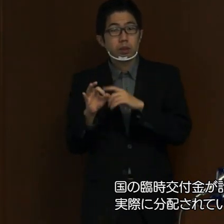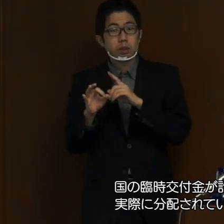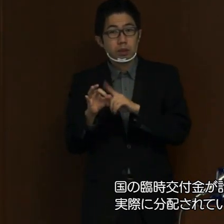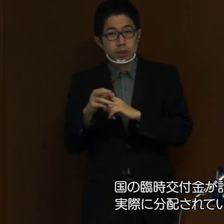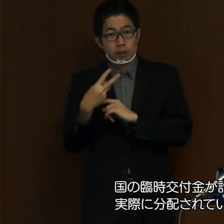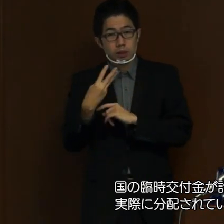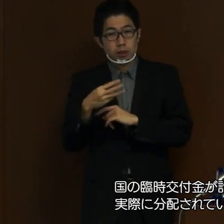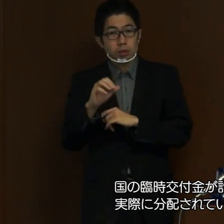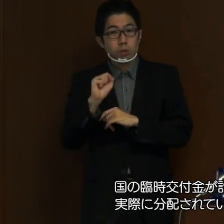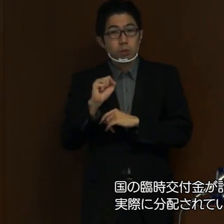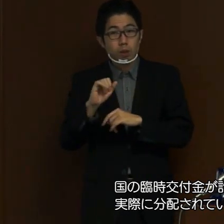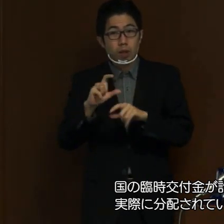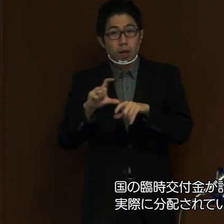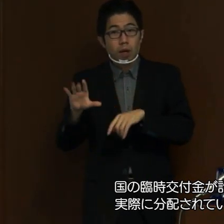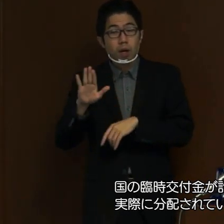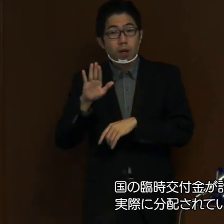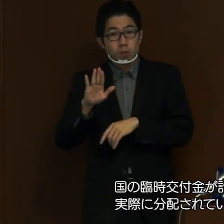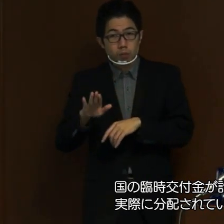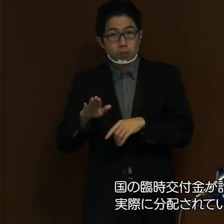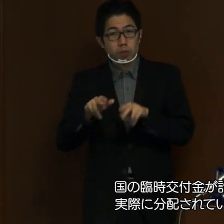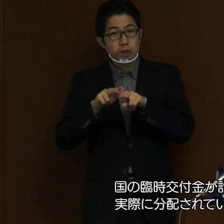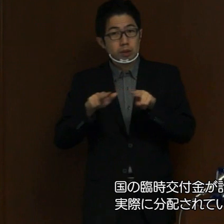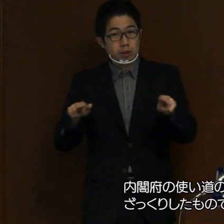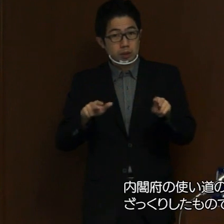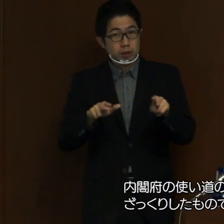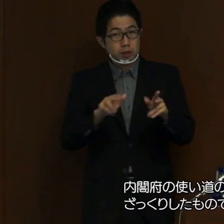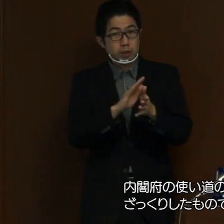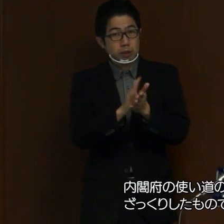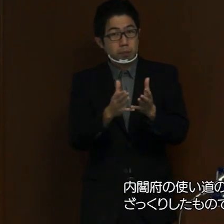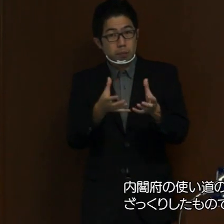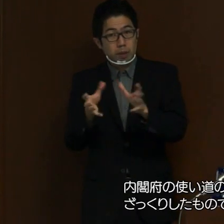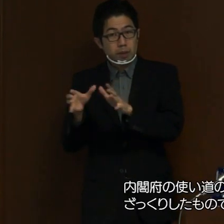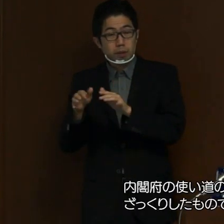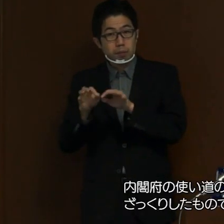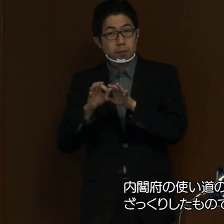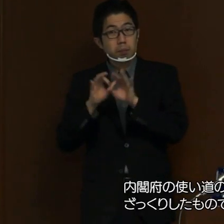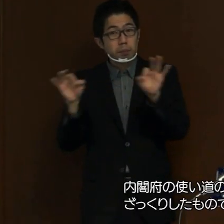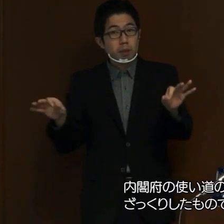あって自治体に分配されていると思うんですが、内閣府の